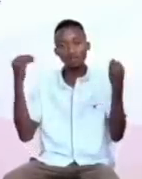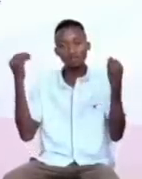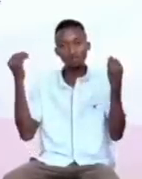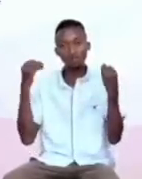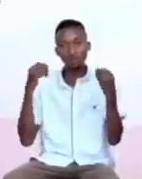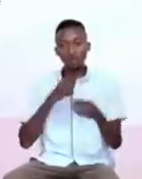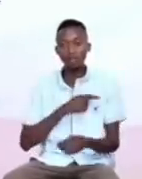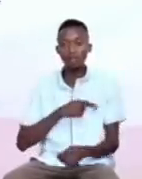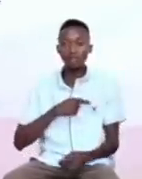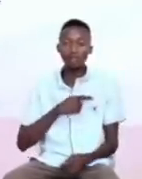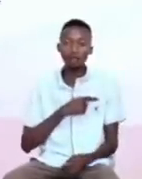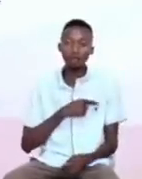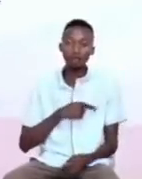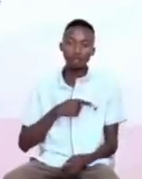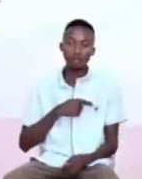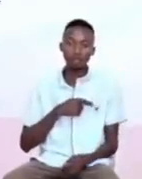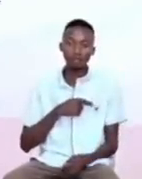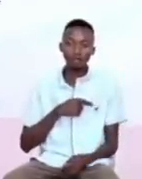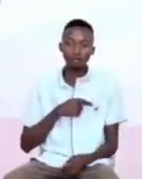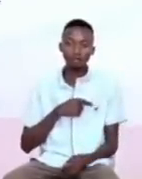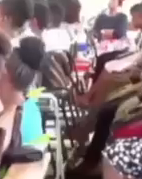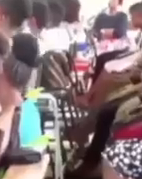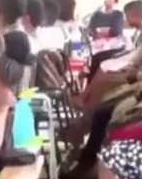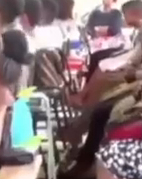kuwa na tabia ya kufunga mara kwa mara.